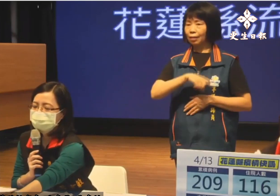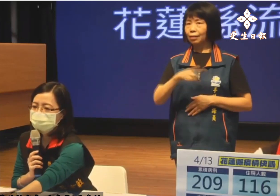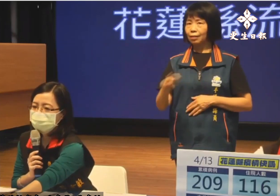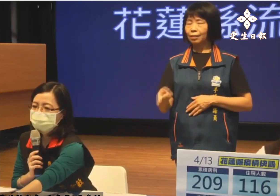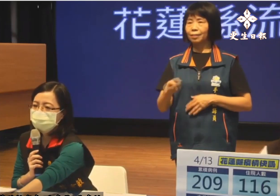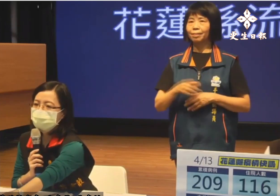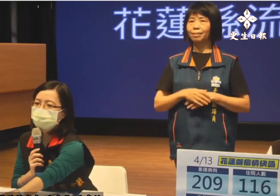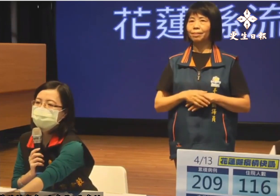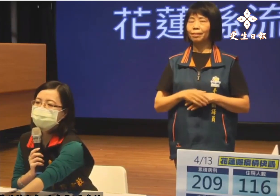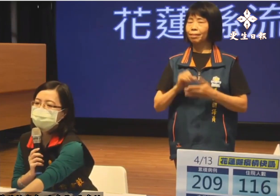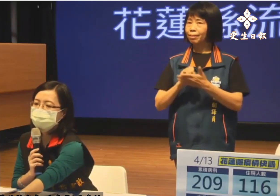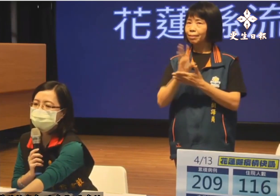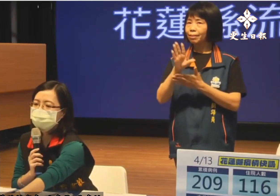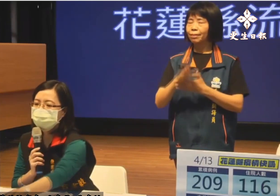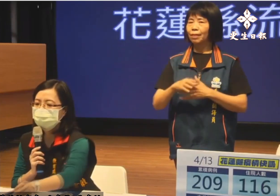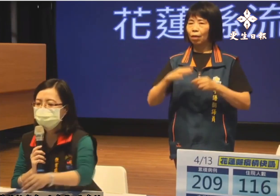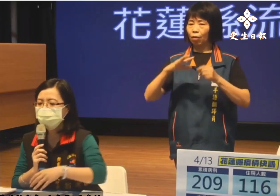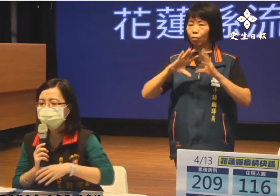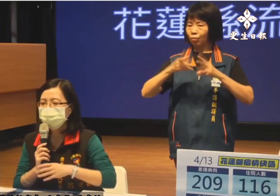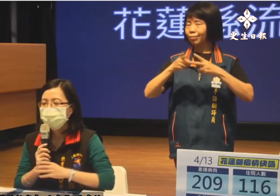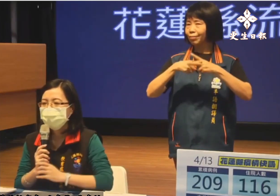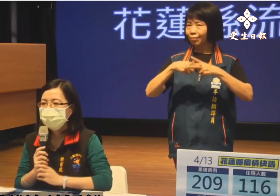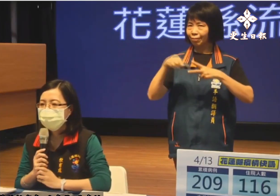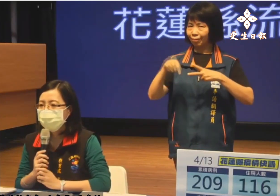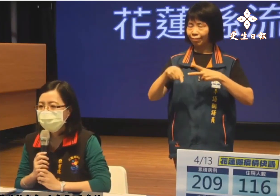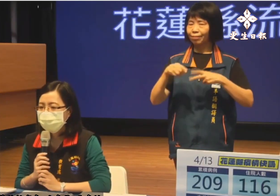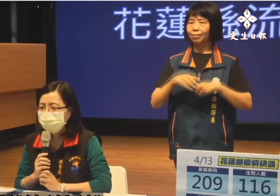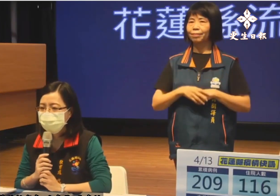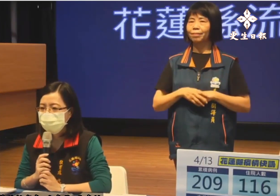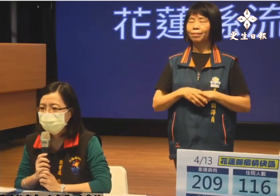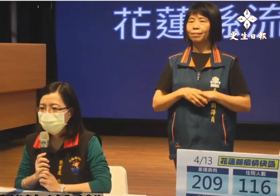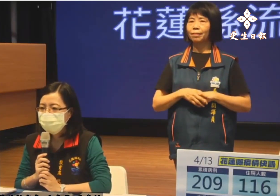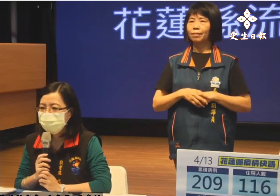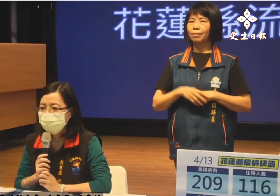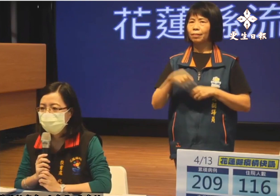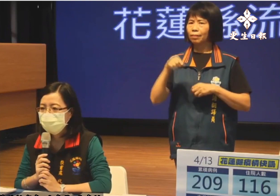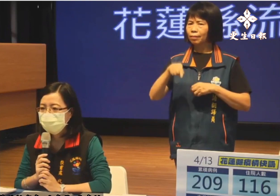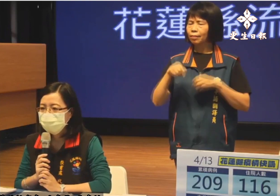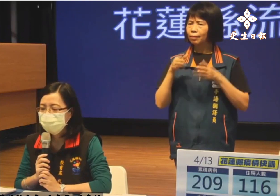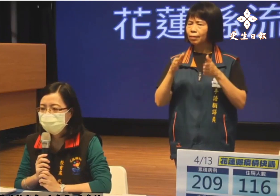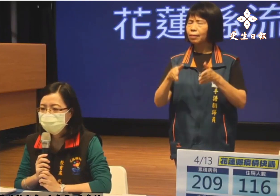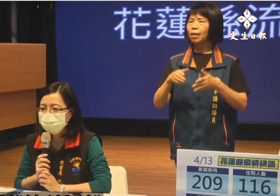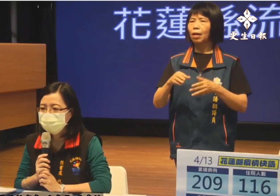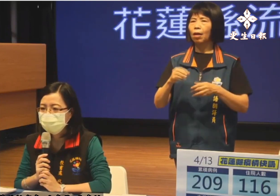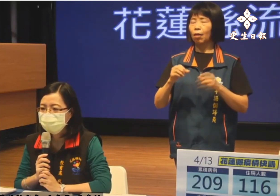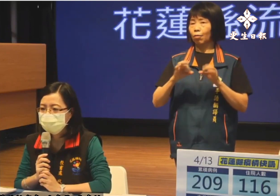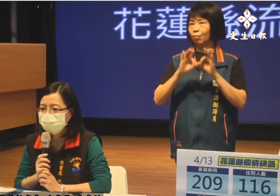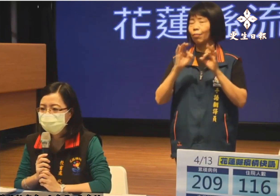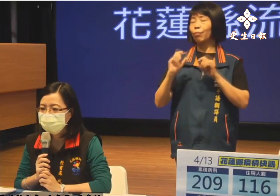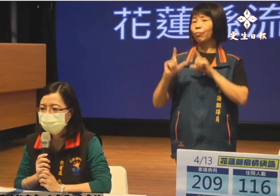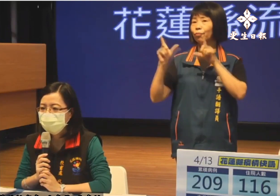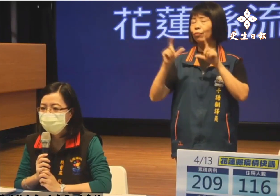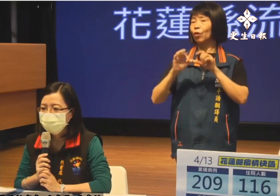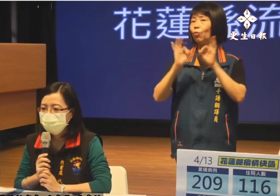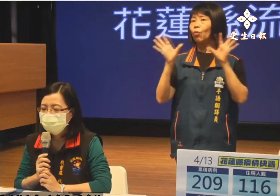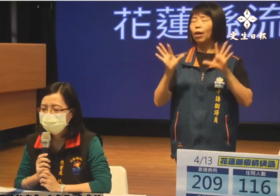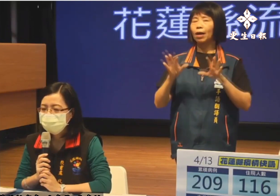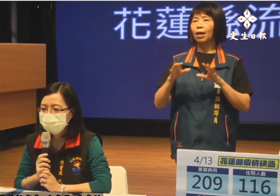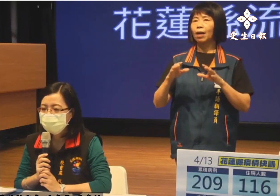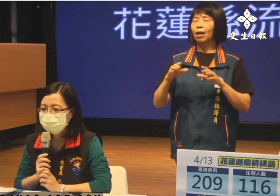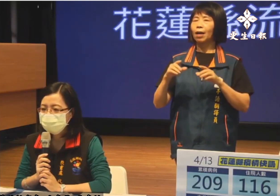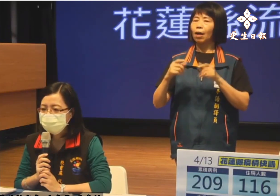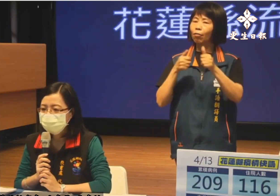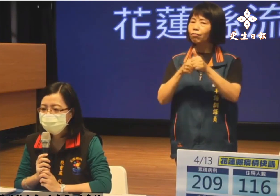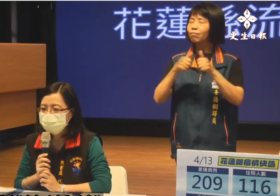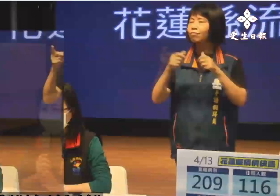接下来是跟各位报告是国小的部分，那在蓝色区块的部分包含光华国小、民义国小、东